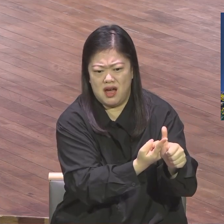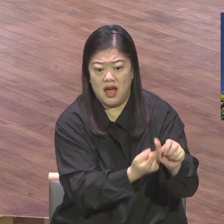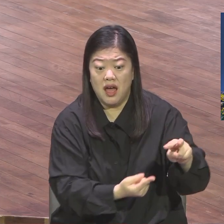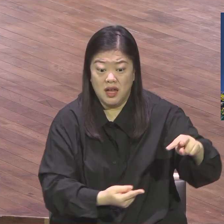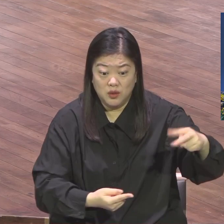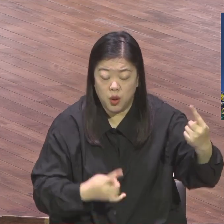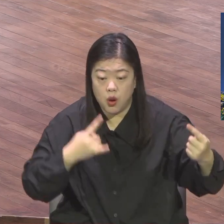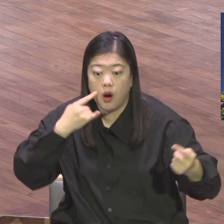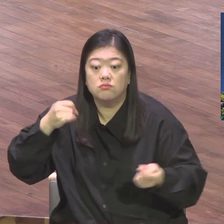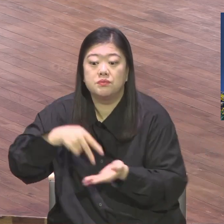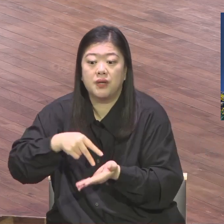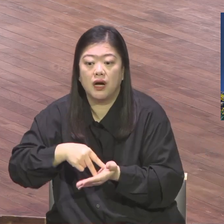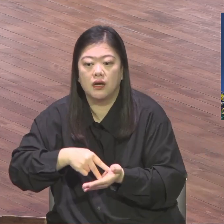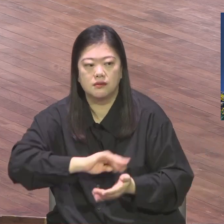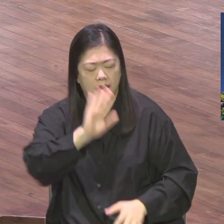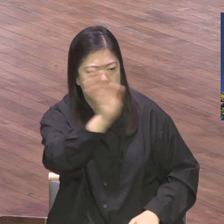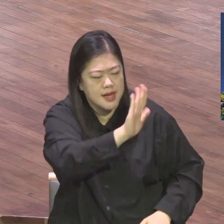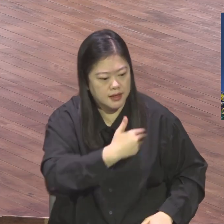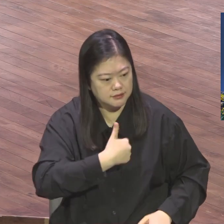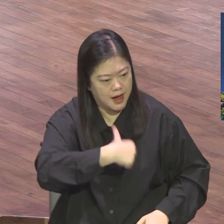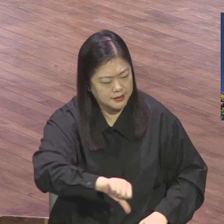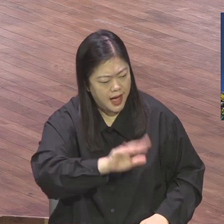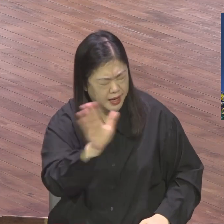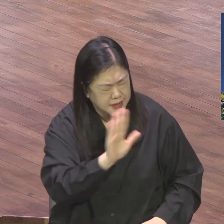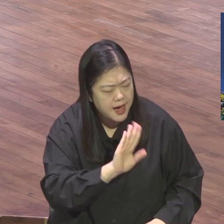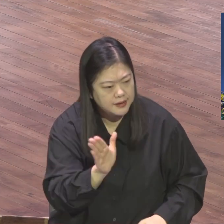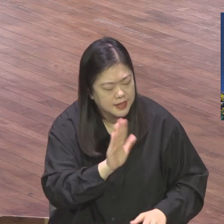끝까지 매력하면서 네가 그런 나이가 아니다.